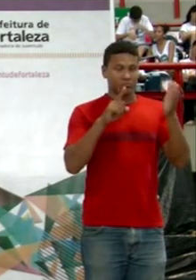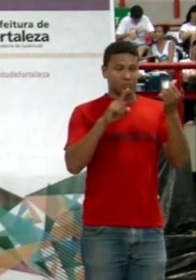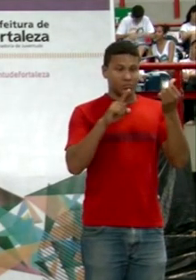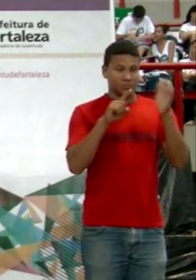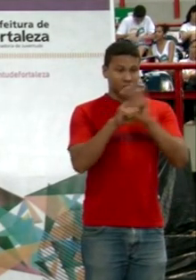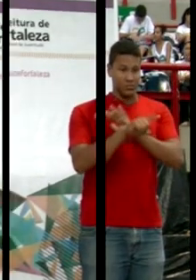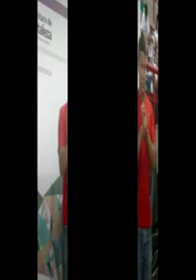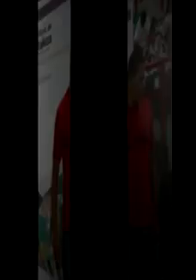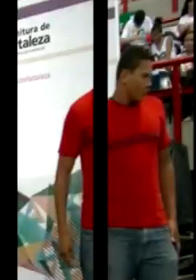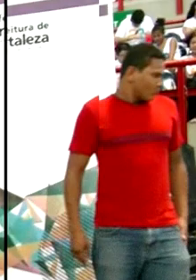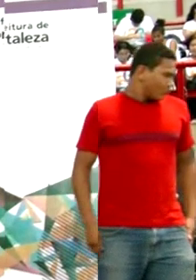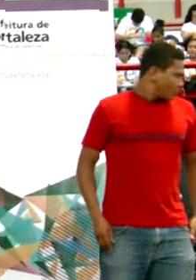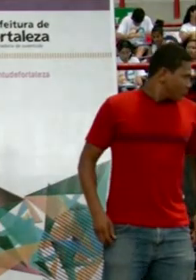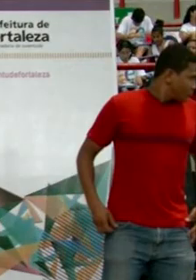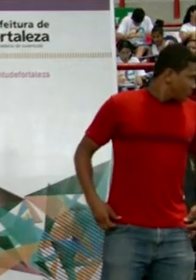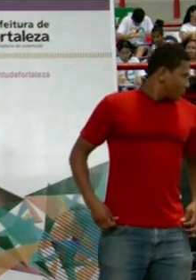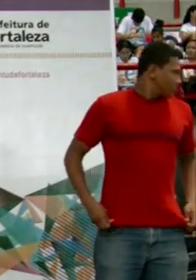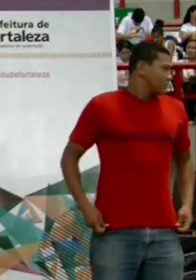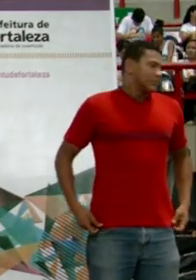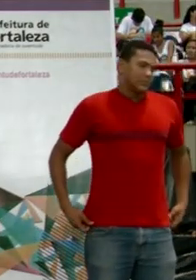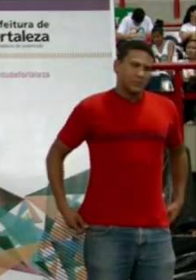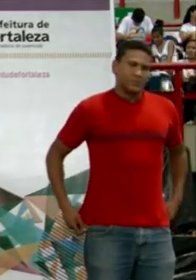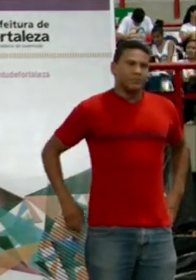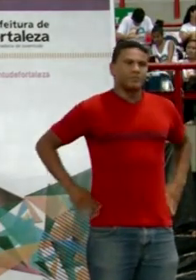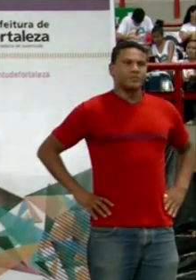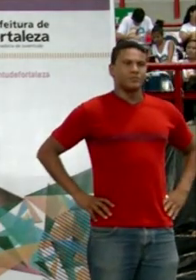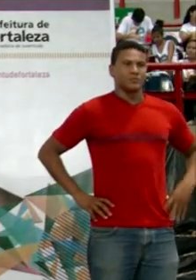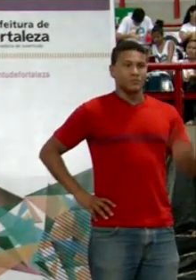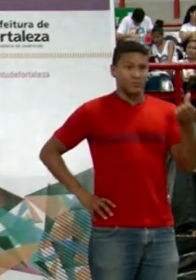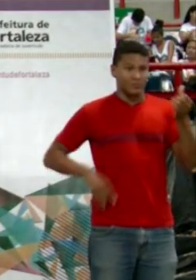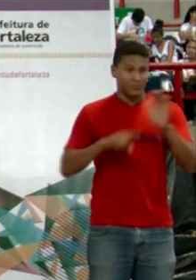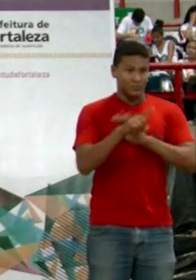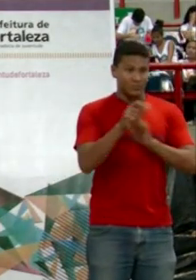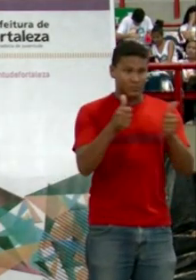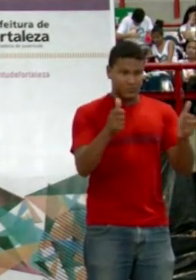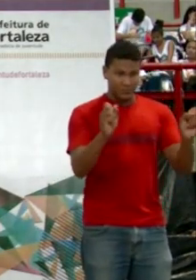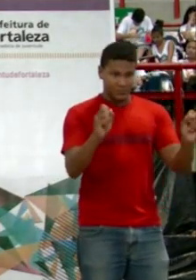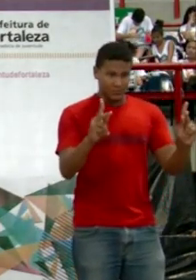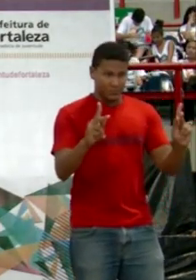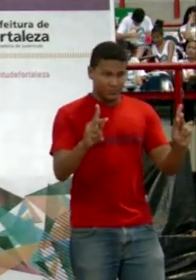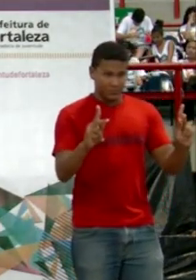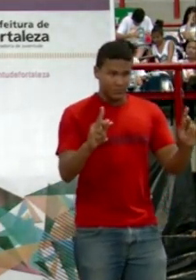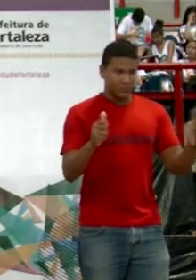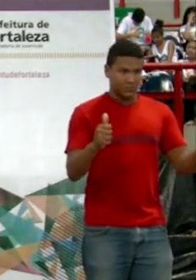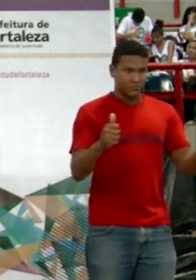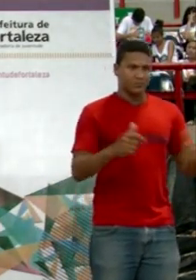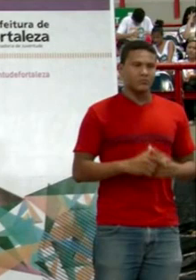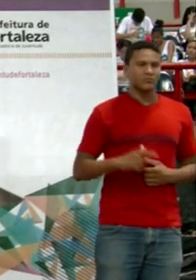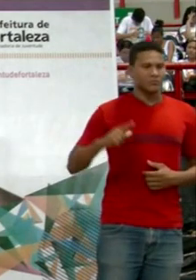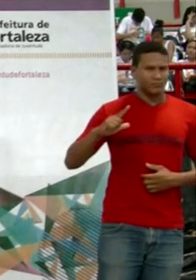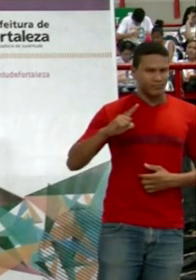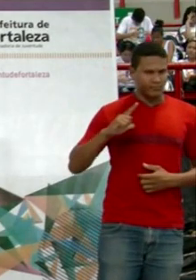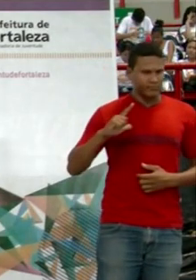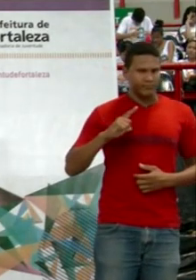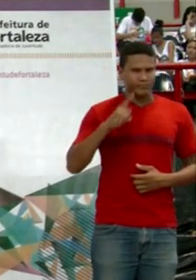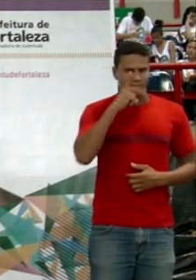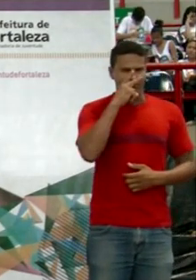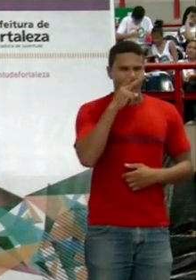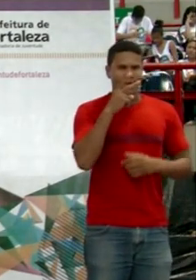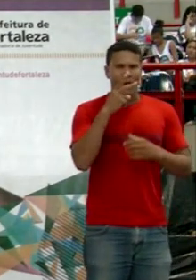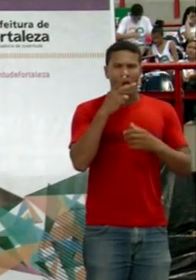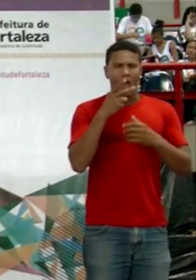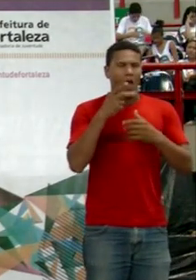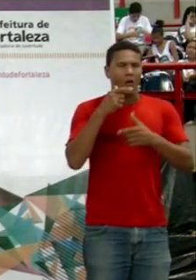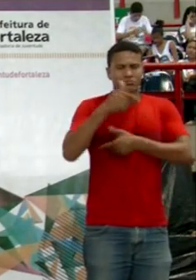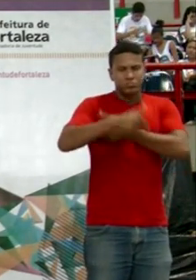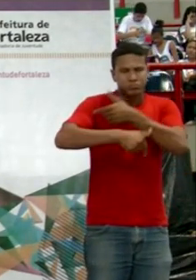chuva ácida, tá? Sexta questão, todo mundo está situado aí? O processo de